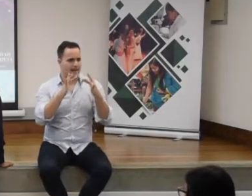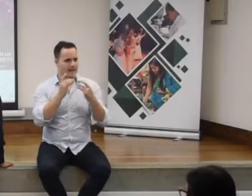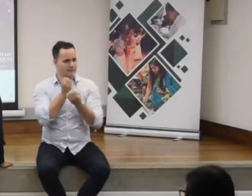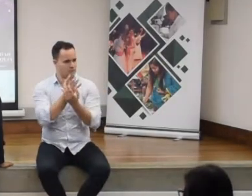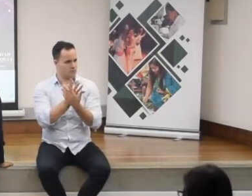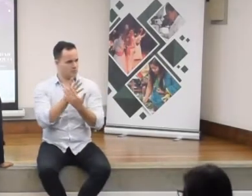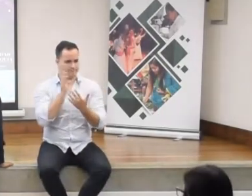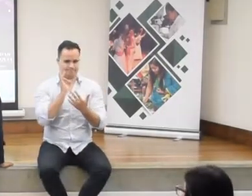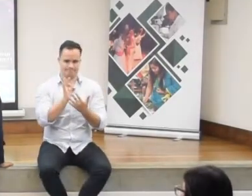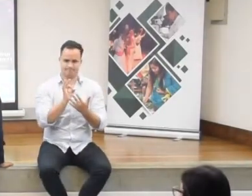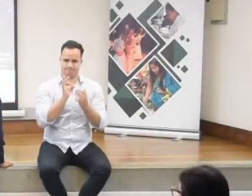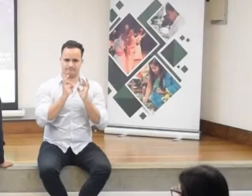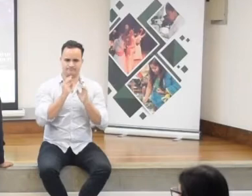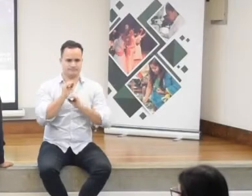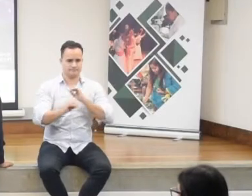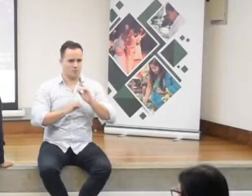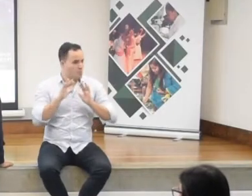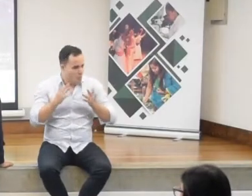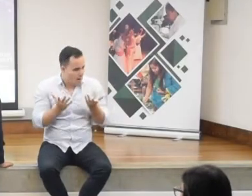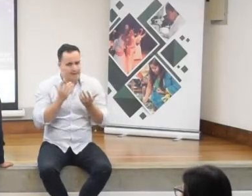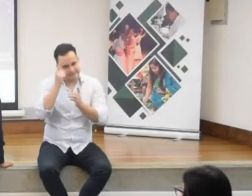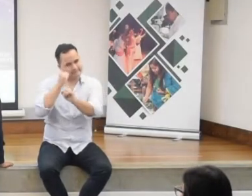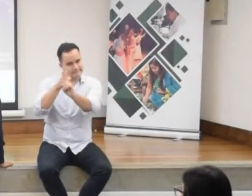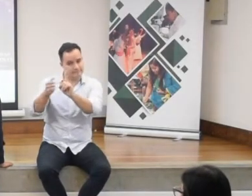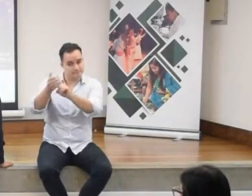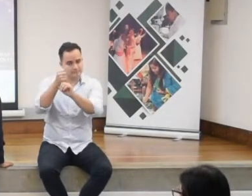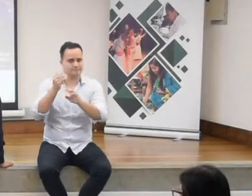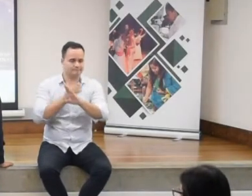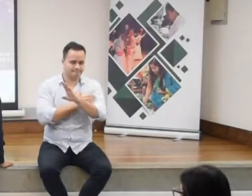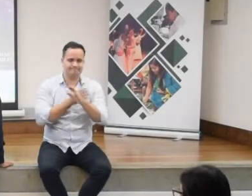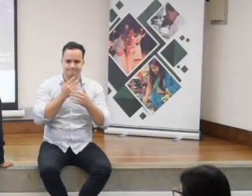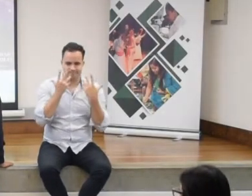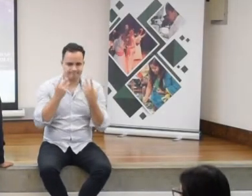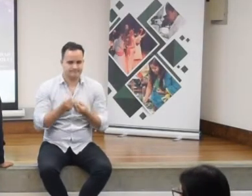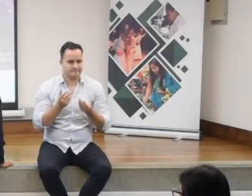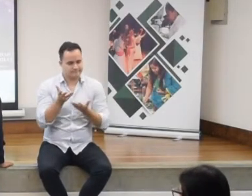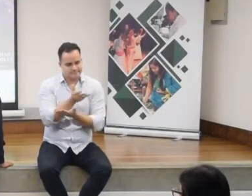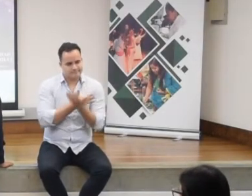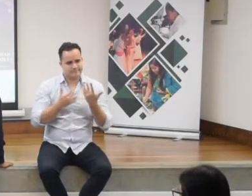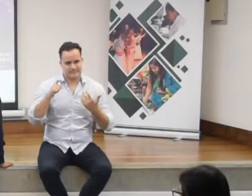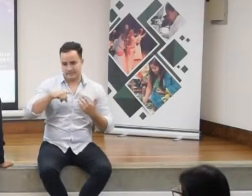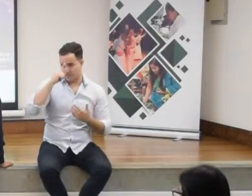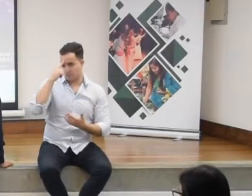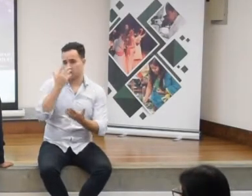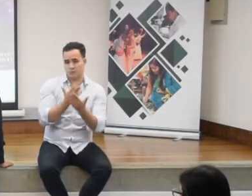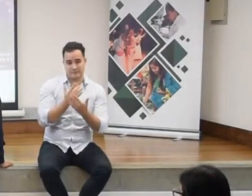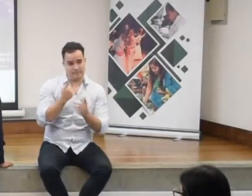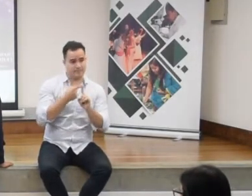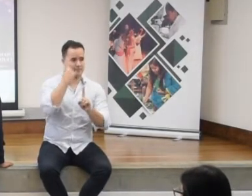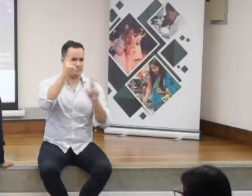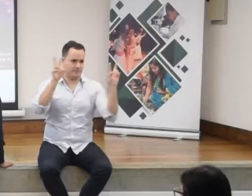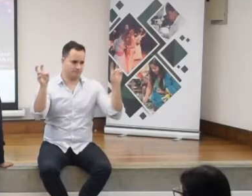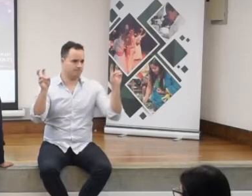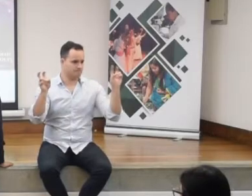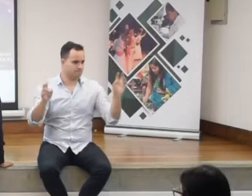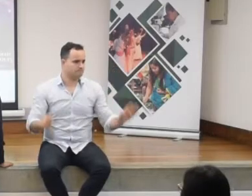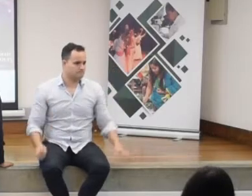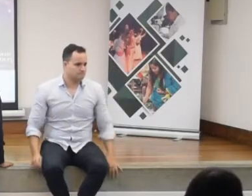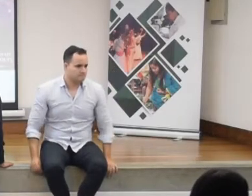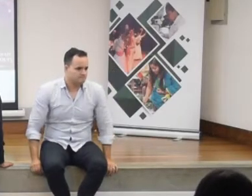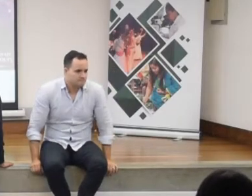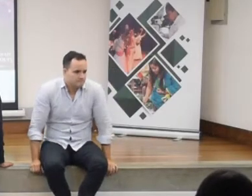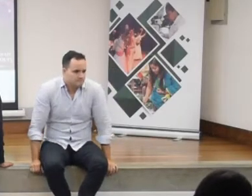tendría. Entonces, creemos que es un tema por el que podríamos empezar.